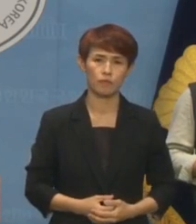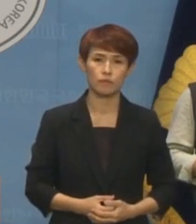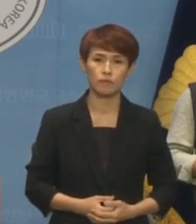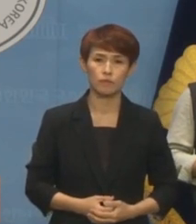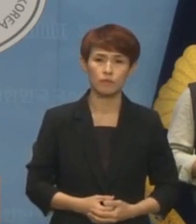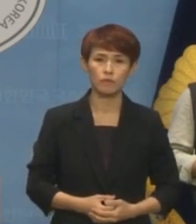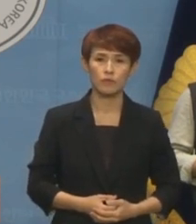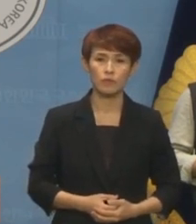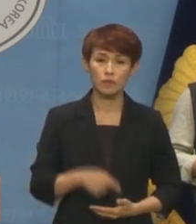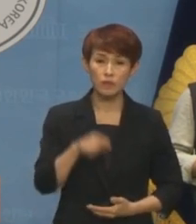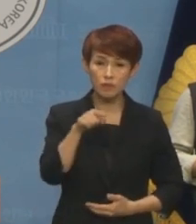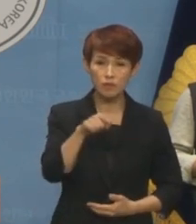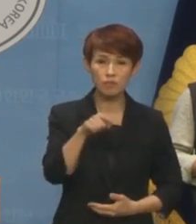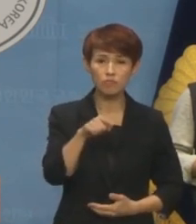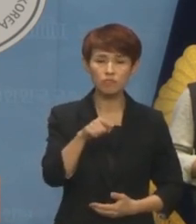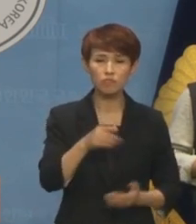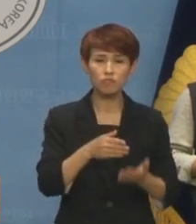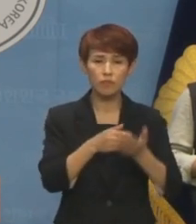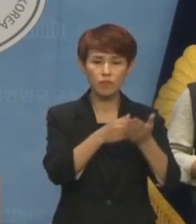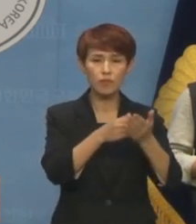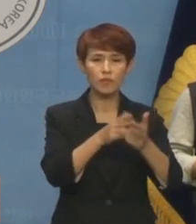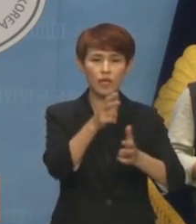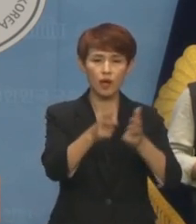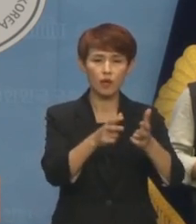정의로운 전환을 위해 제안된 산업전환